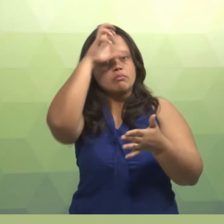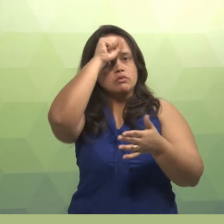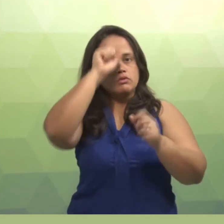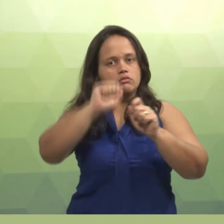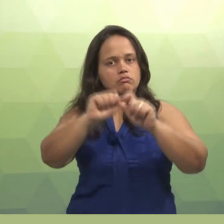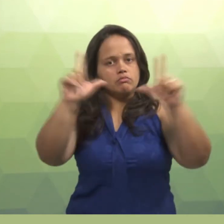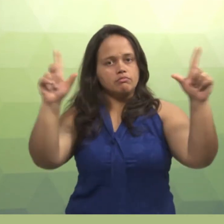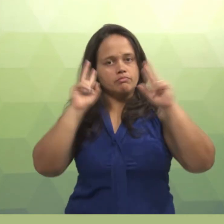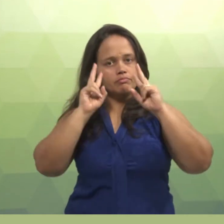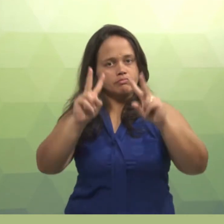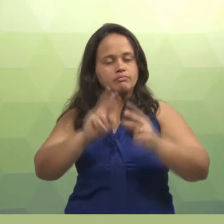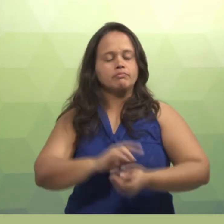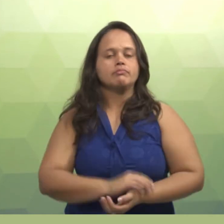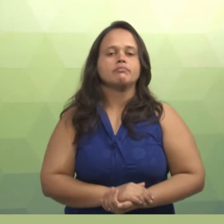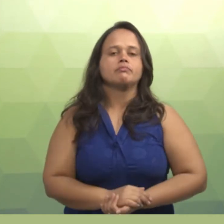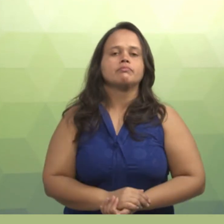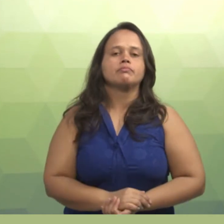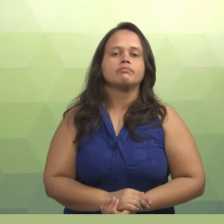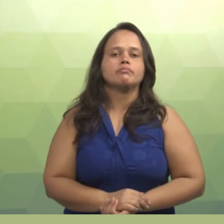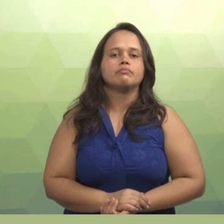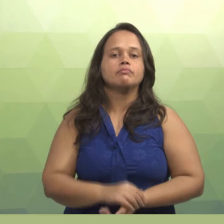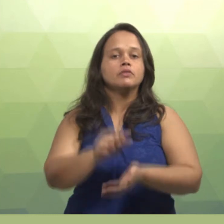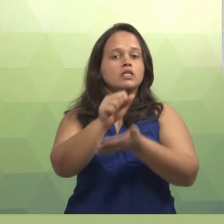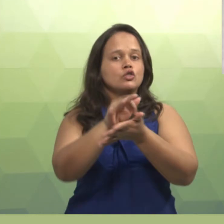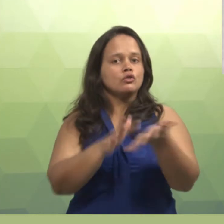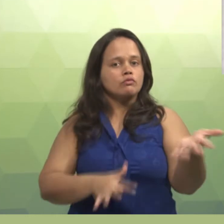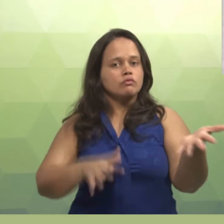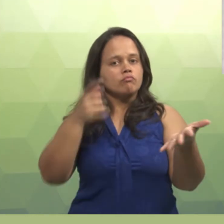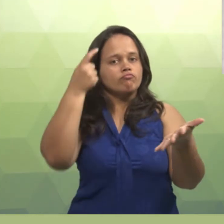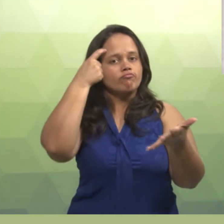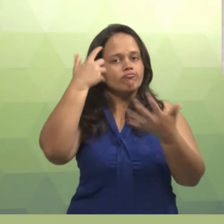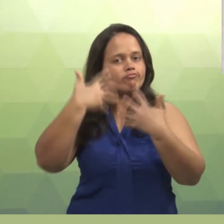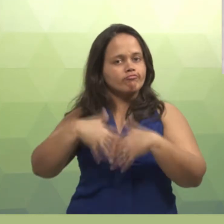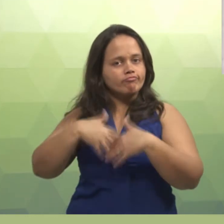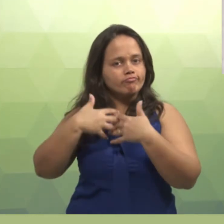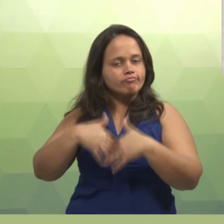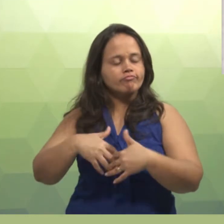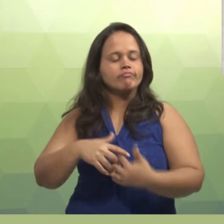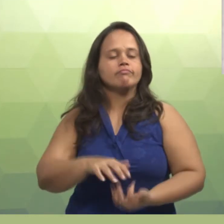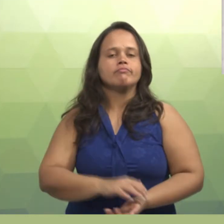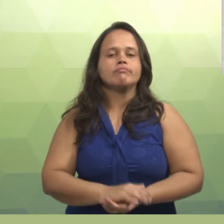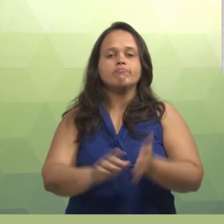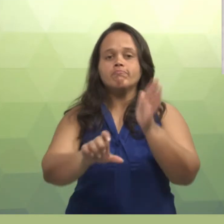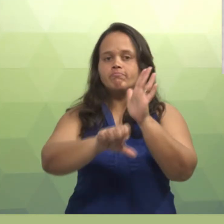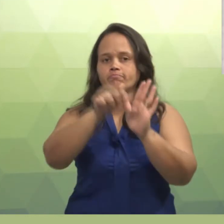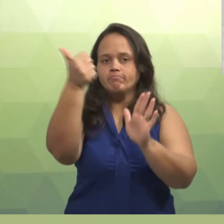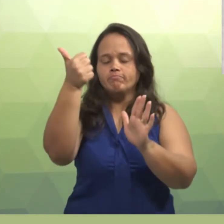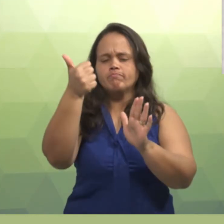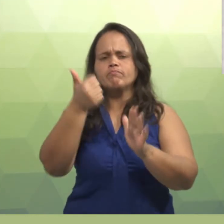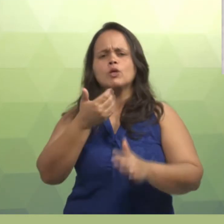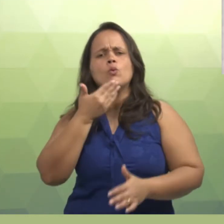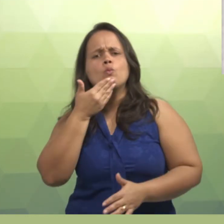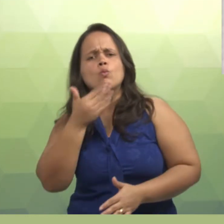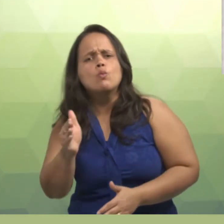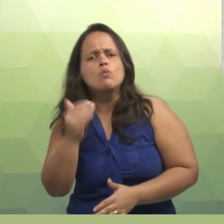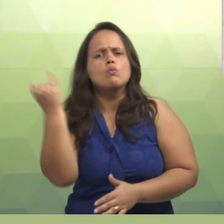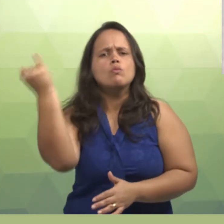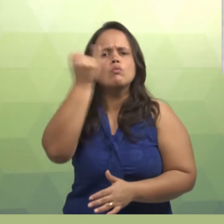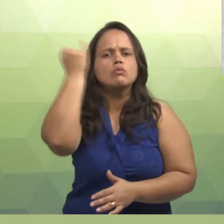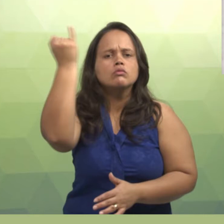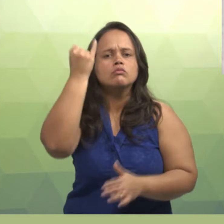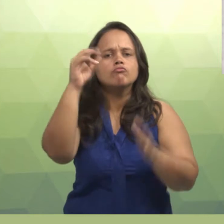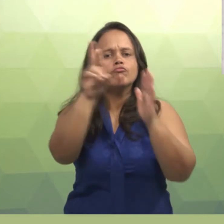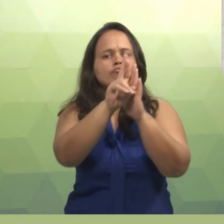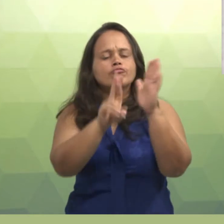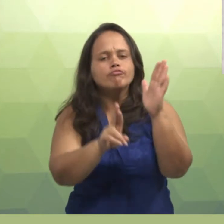aprendizado. Acompanhe aí na tela de vocês. Atividades de reflexão. Primeira questão: